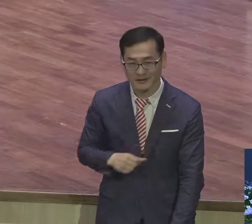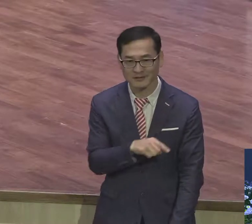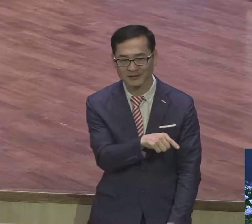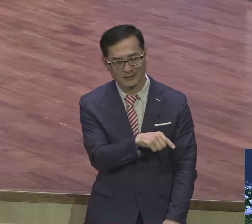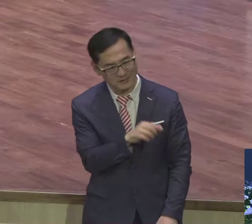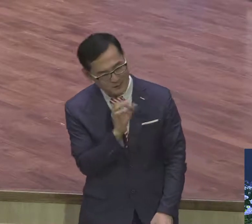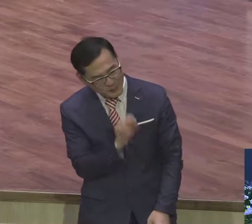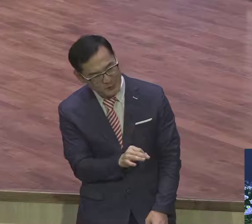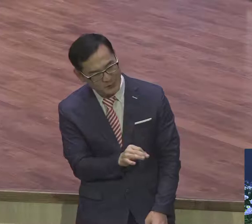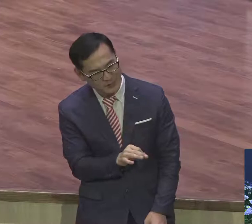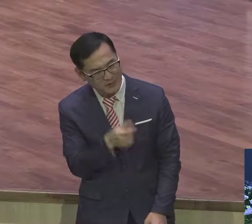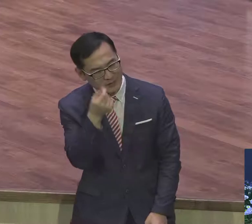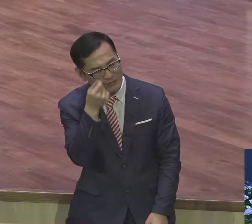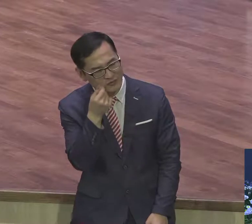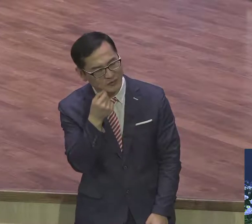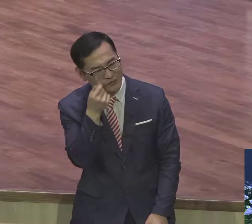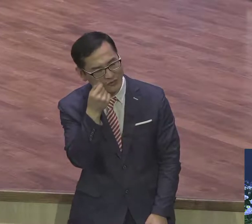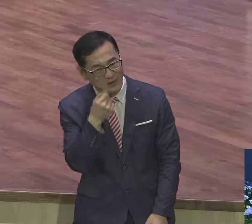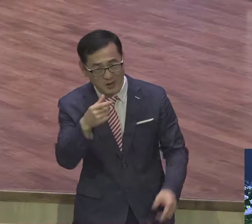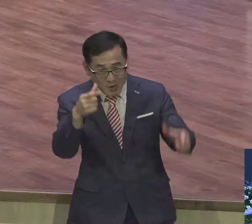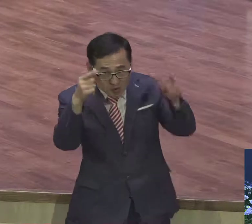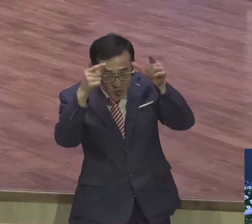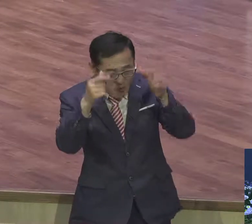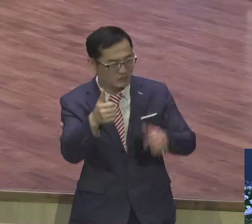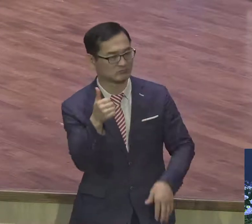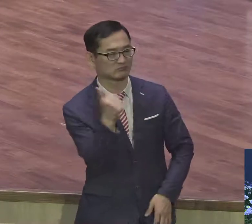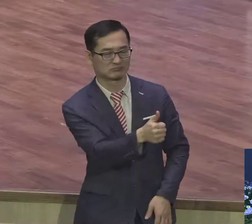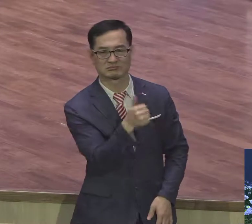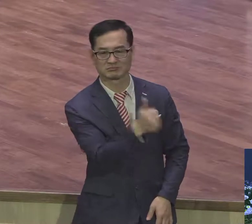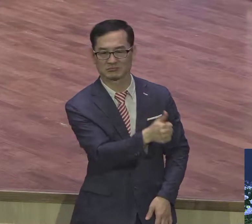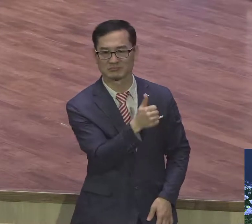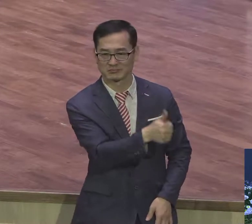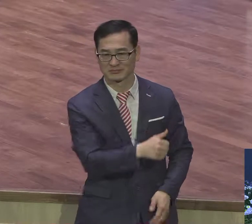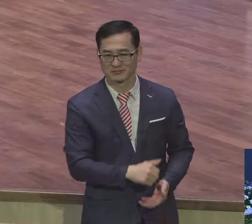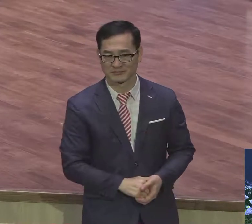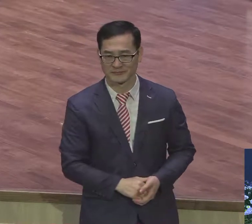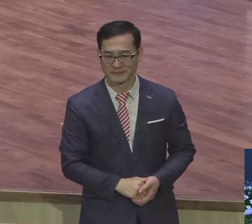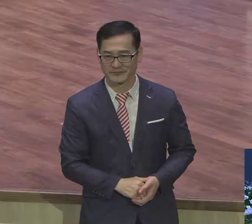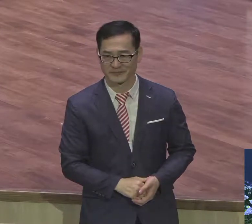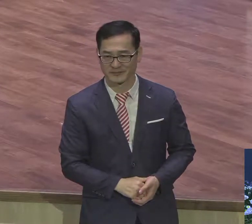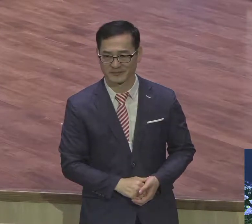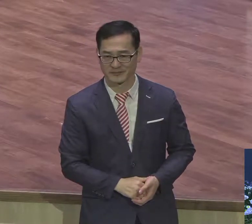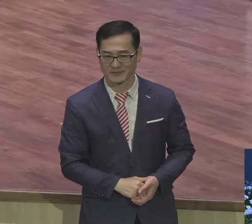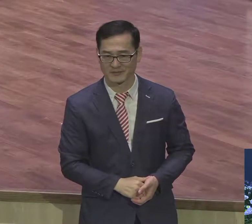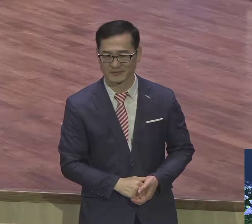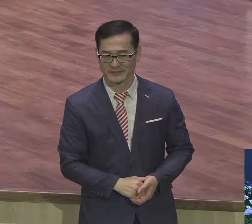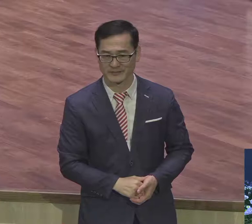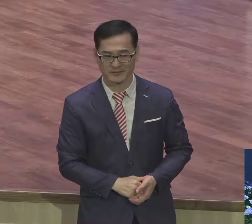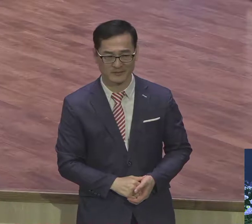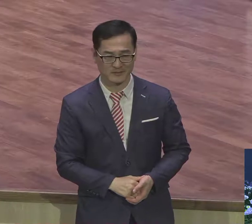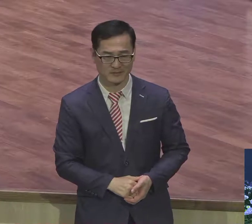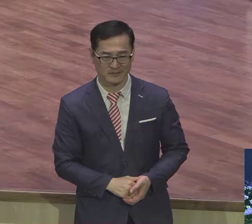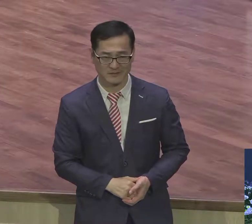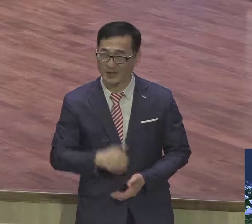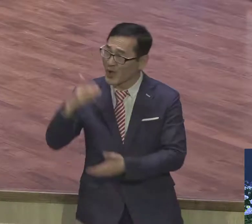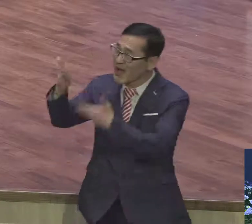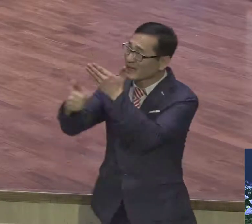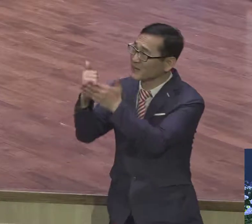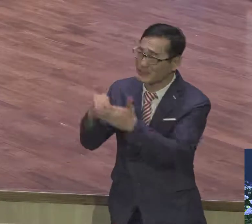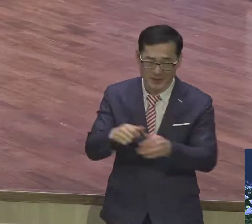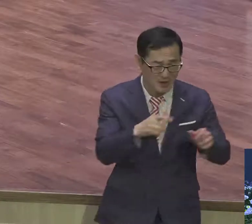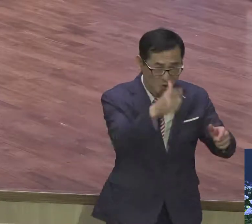참 참 매력적이다 나도 하나 앞에 저래야 된다 말없이 저래게 허신해야 되는데